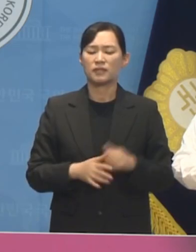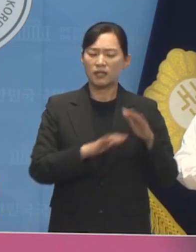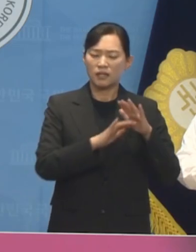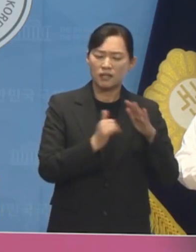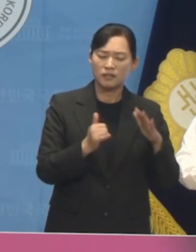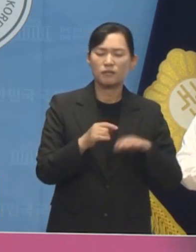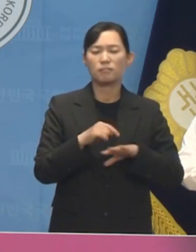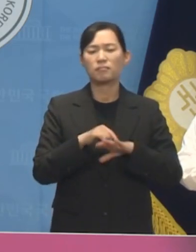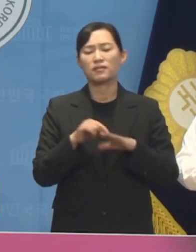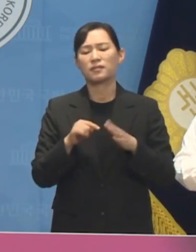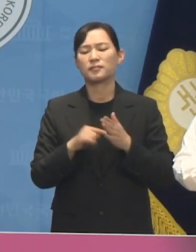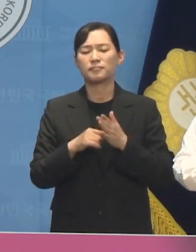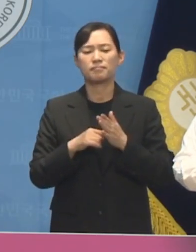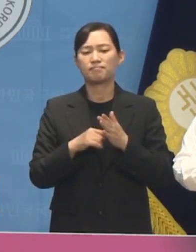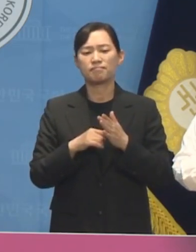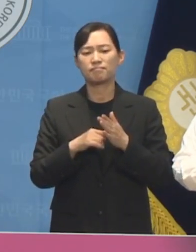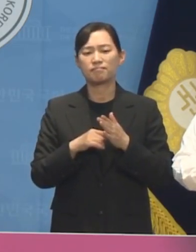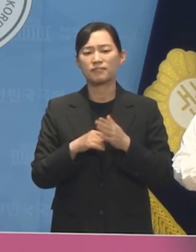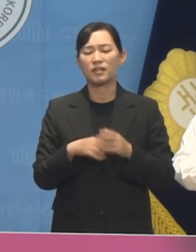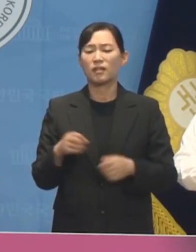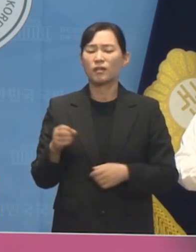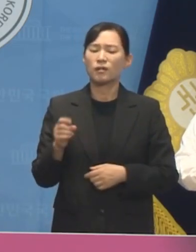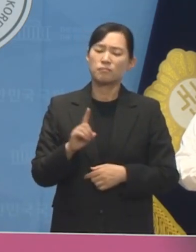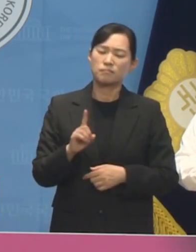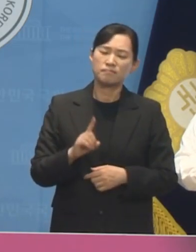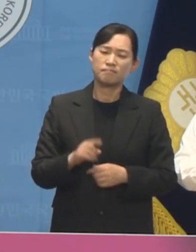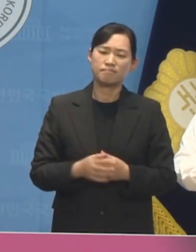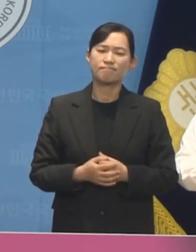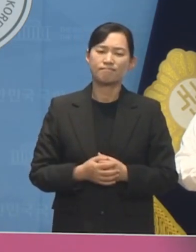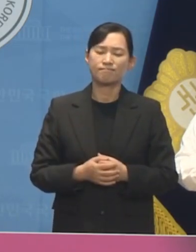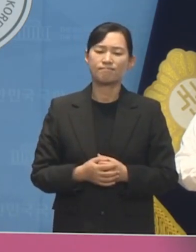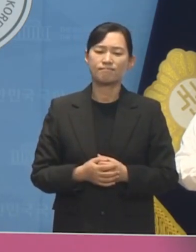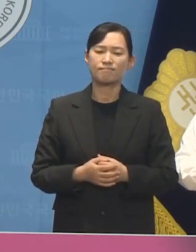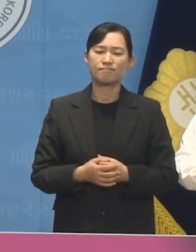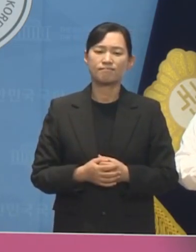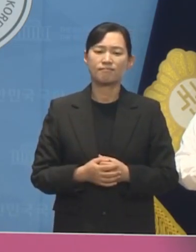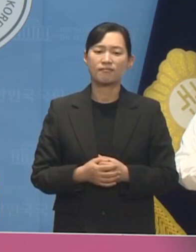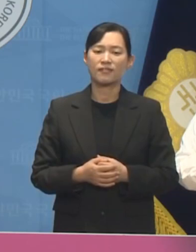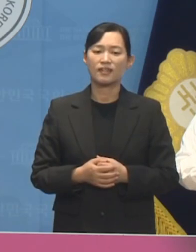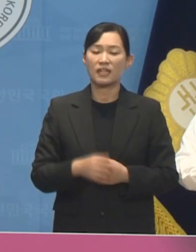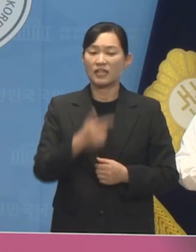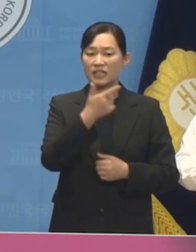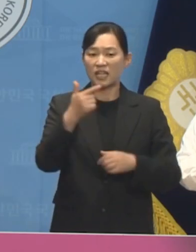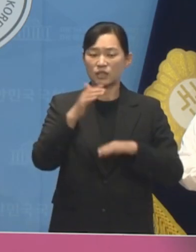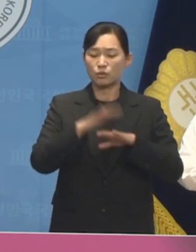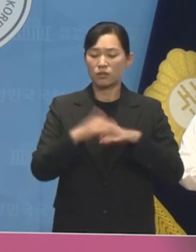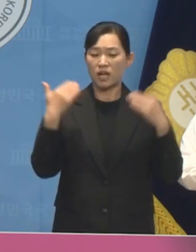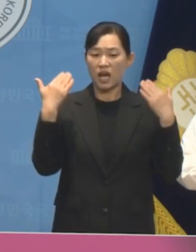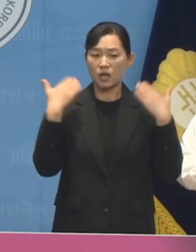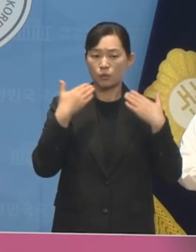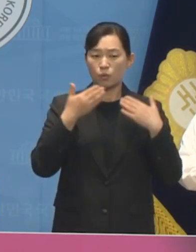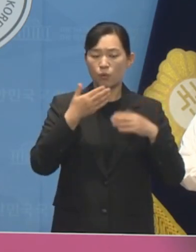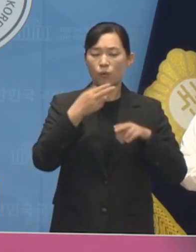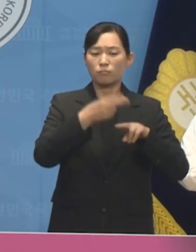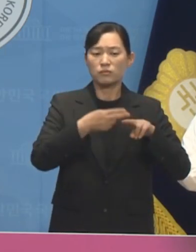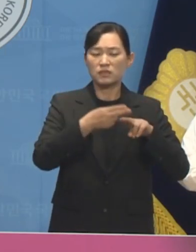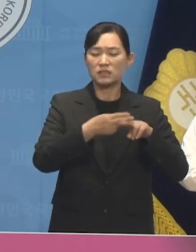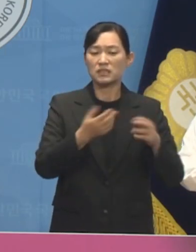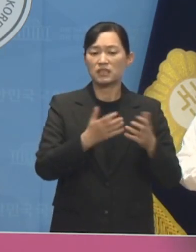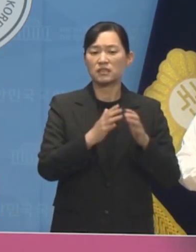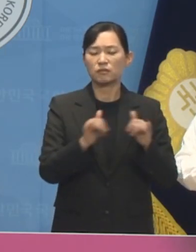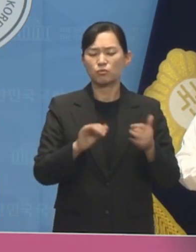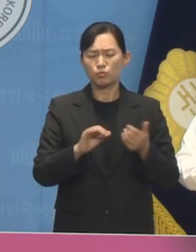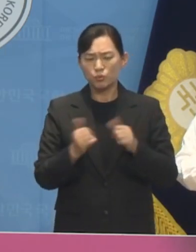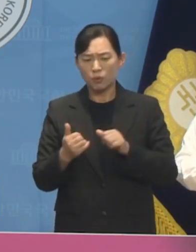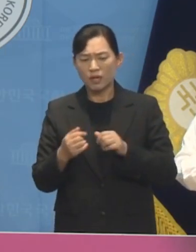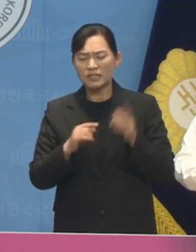가족들의 심정은 또 어떻겠습니까? 대전의 학교급식 노동자들은 죽고 다치지 않기